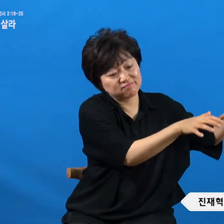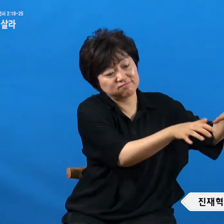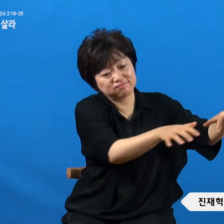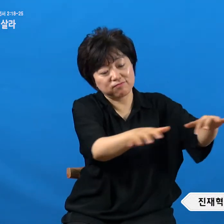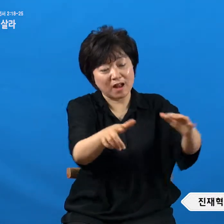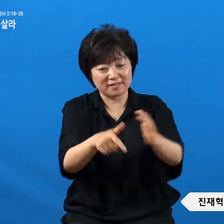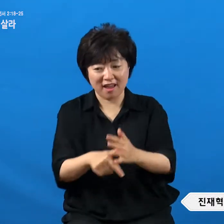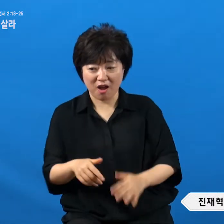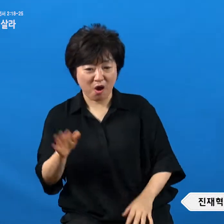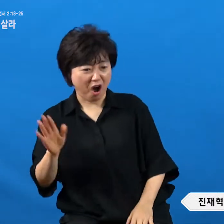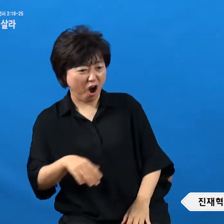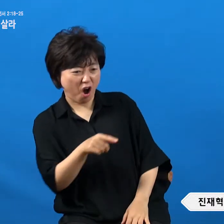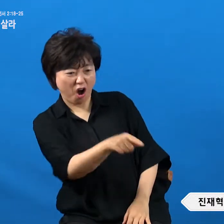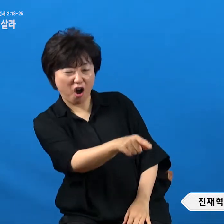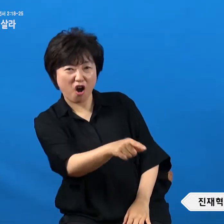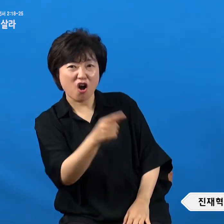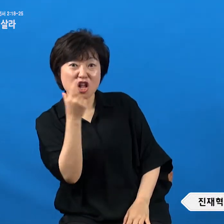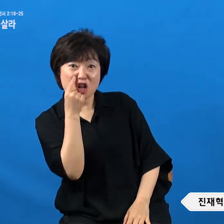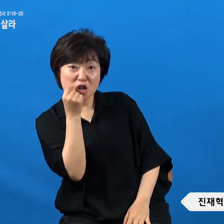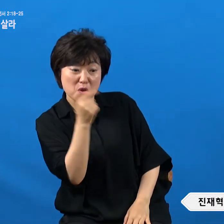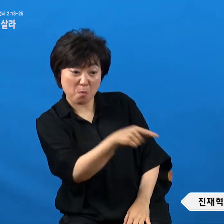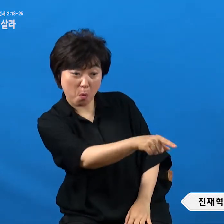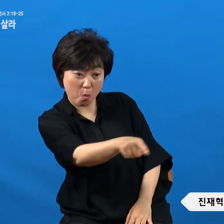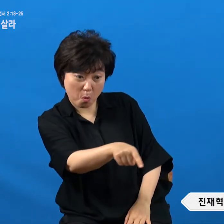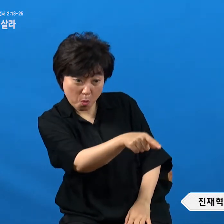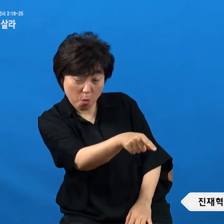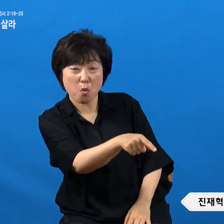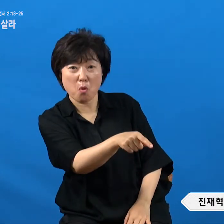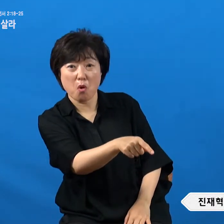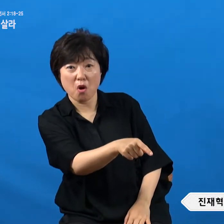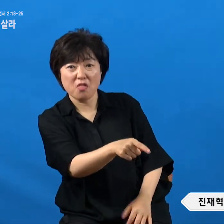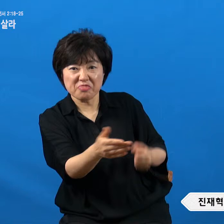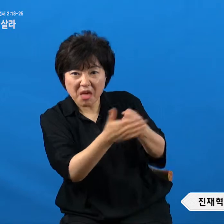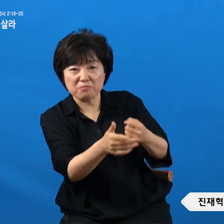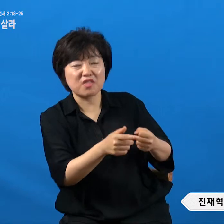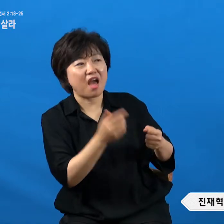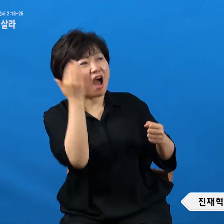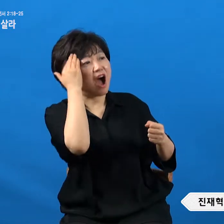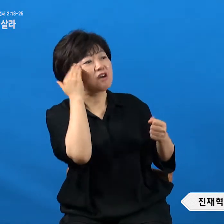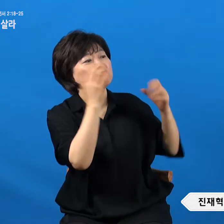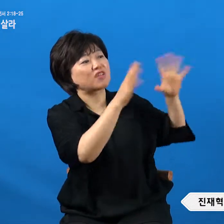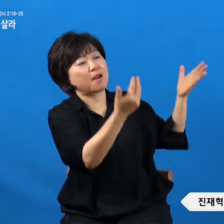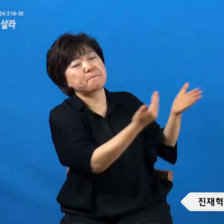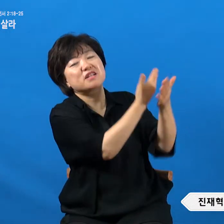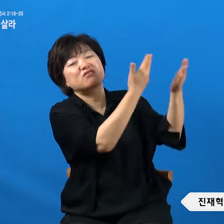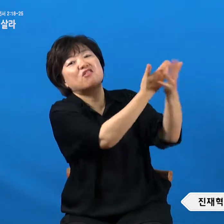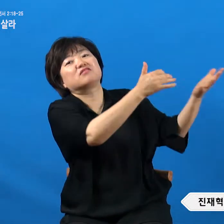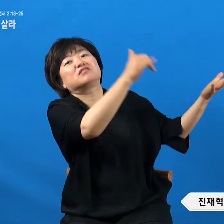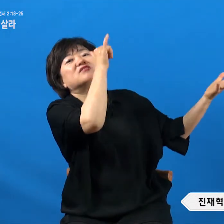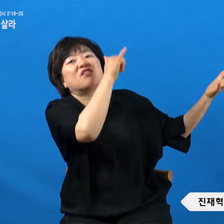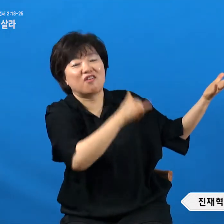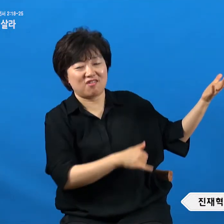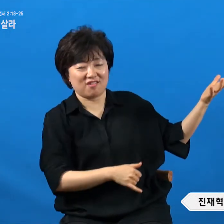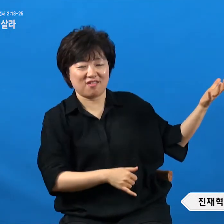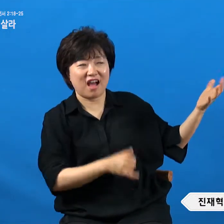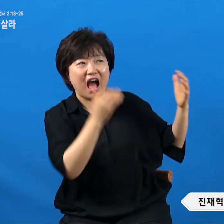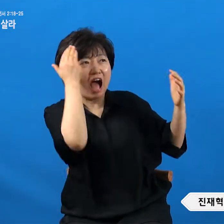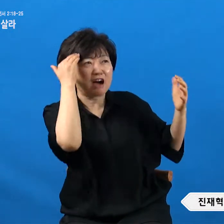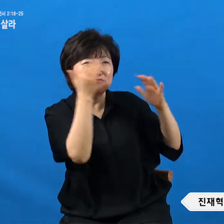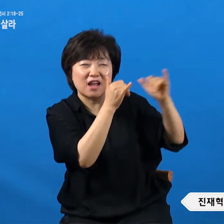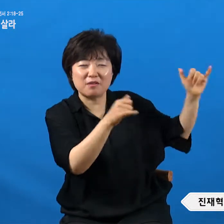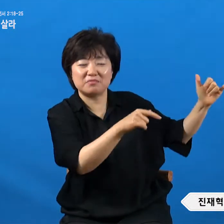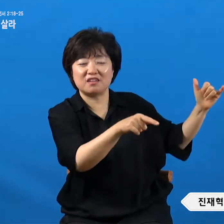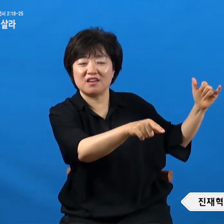합니다. 모든 한국인들이 일본이 그들의 변화의 중요한 본보기라고 생각할